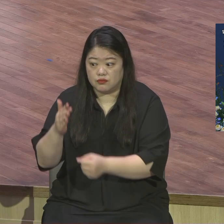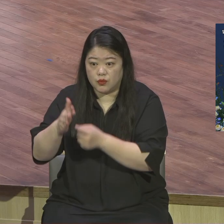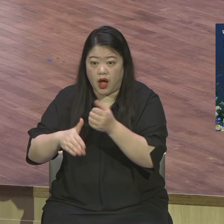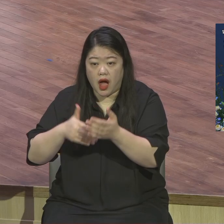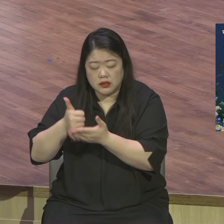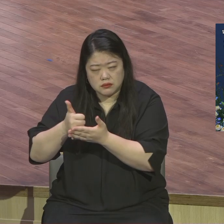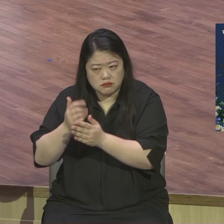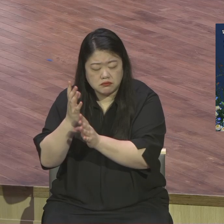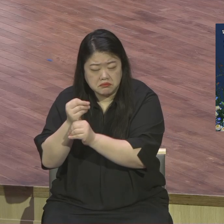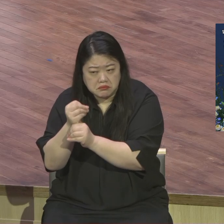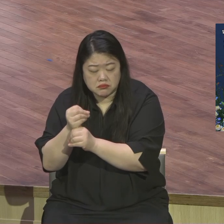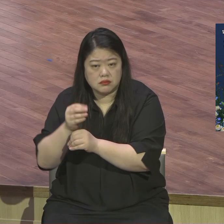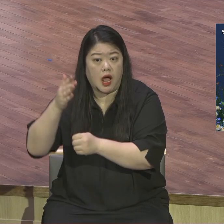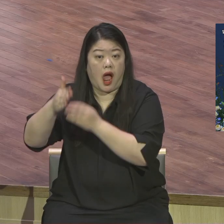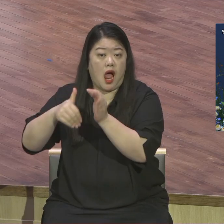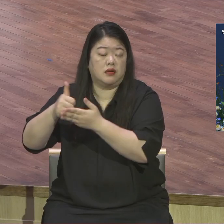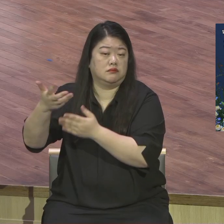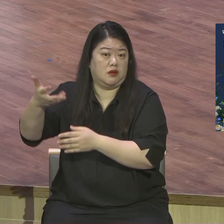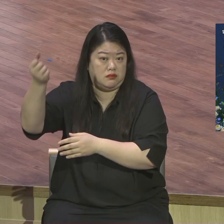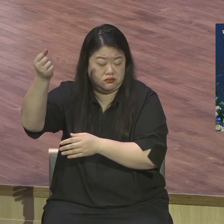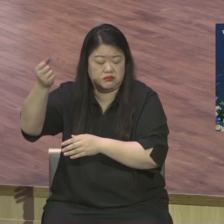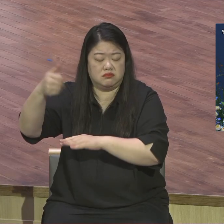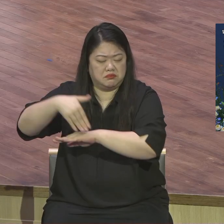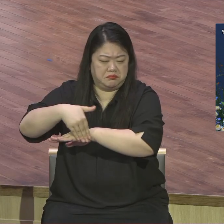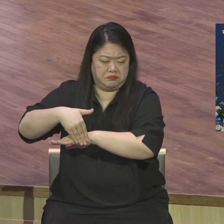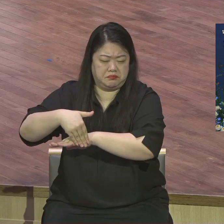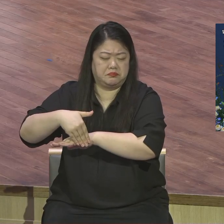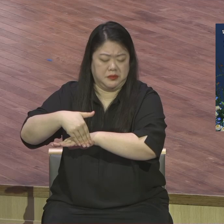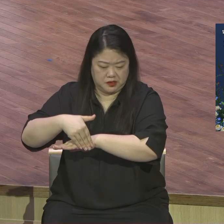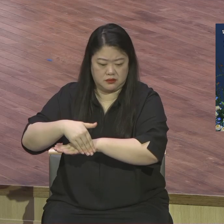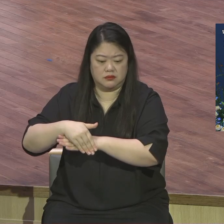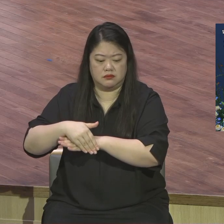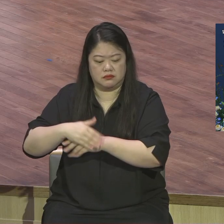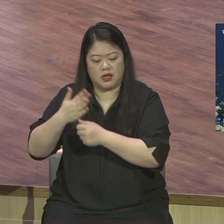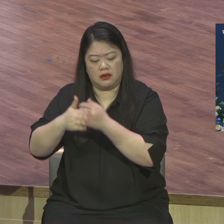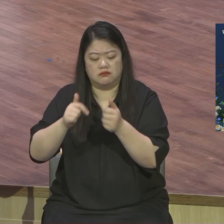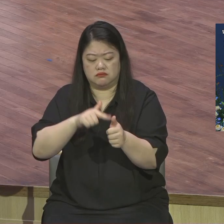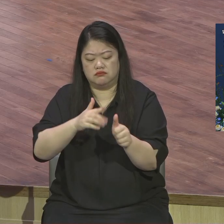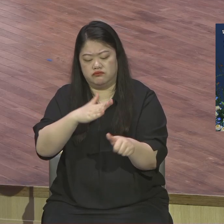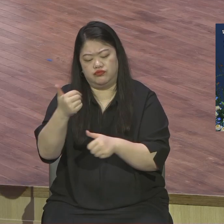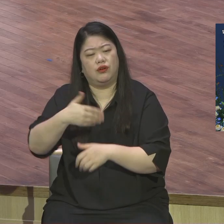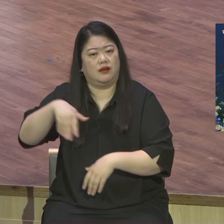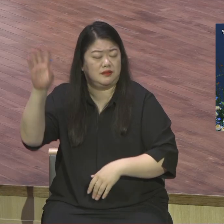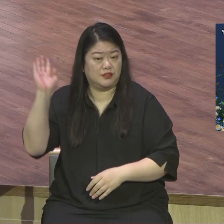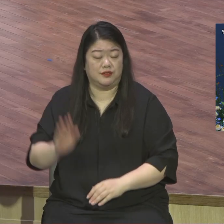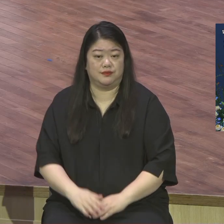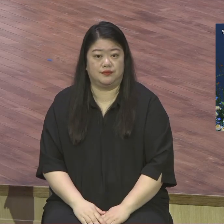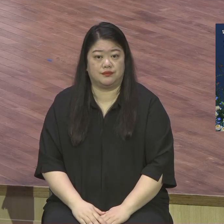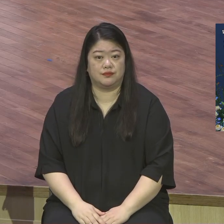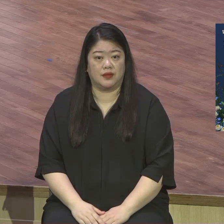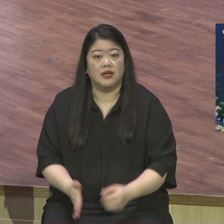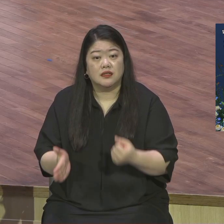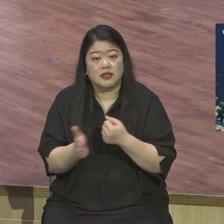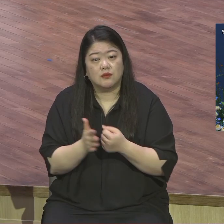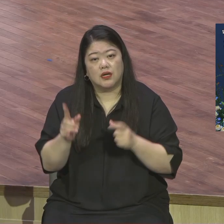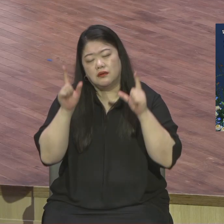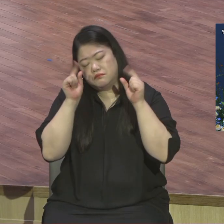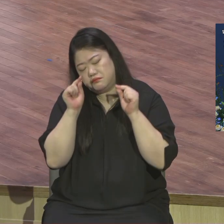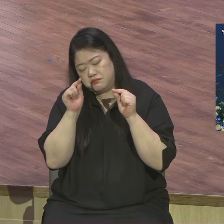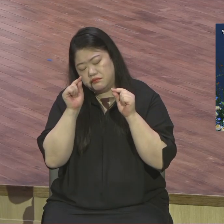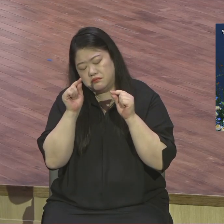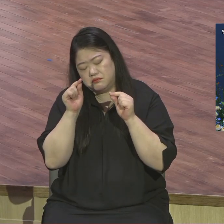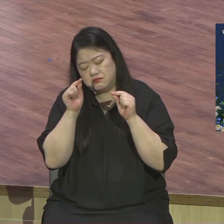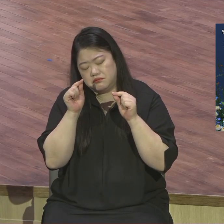아침에 하루 하락하시면 하루 사는 거예요 오늘도 하루 하락하시고 하나님께 감사하면서 하루를 시작하는 겁니다